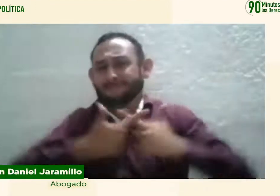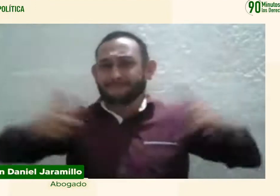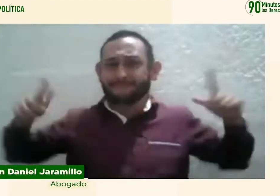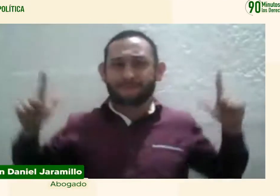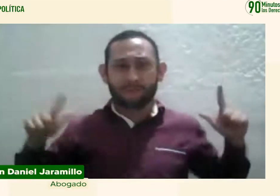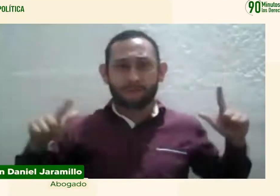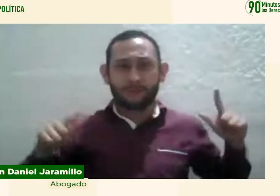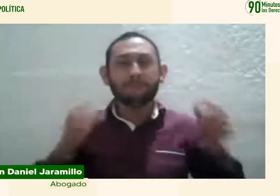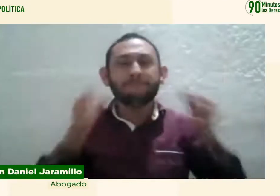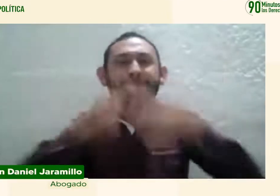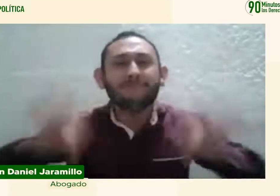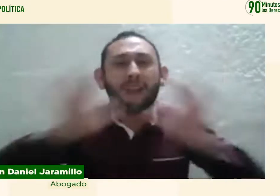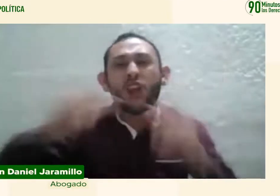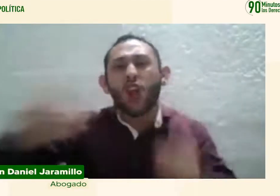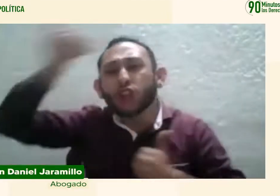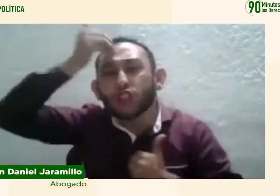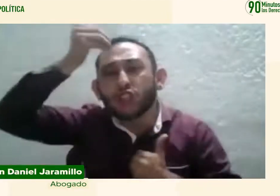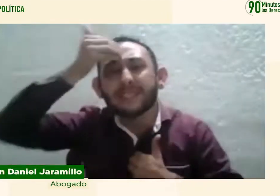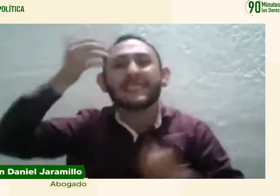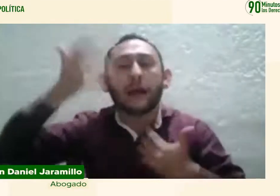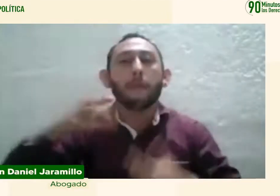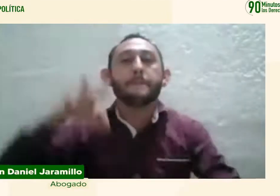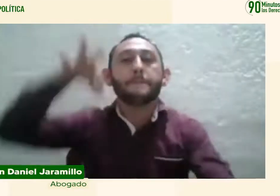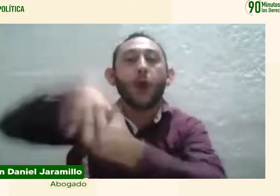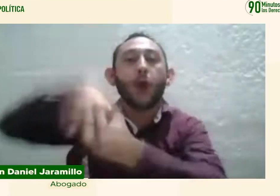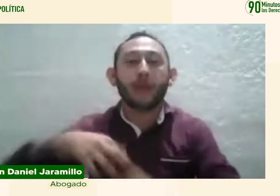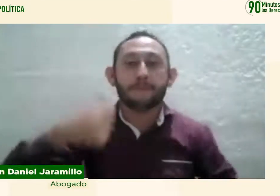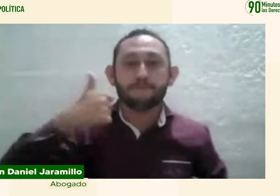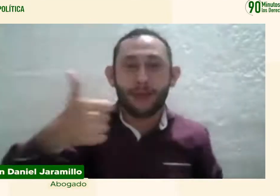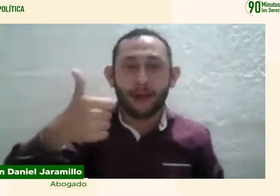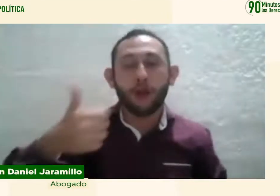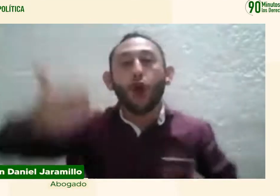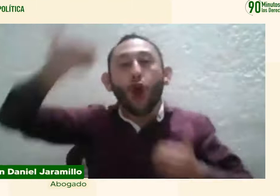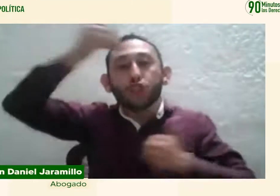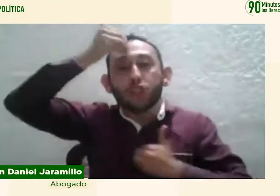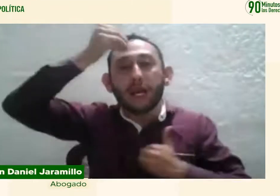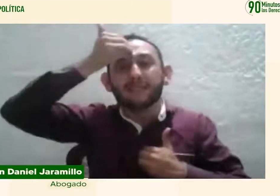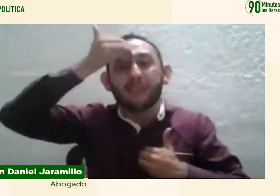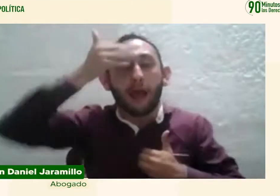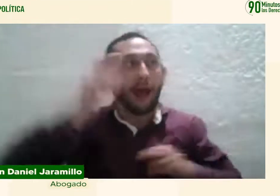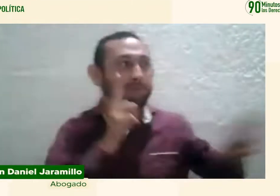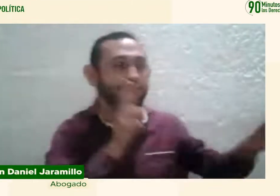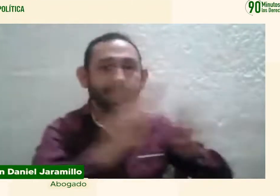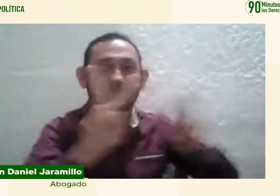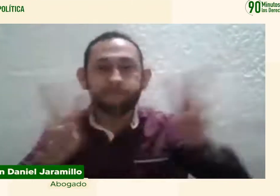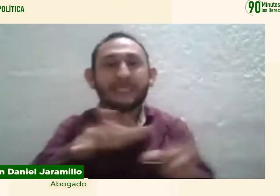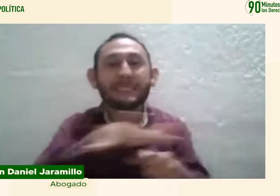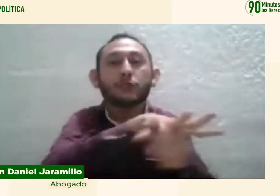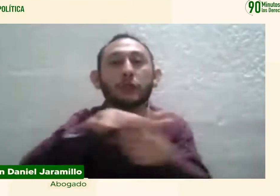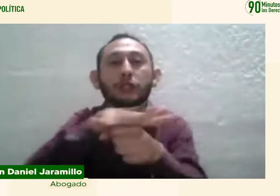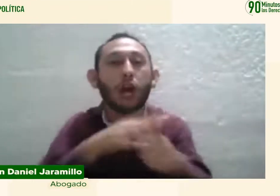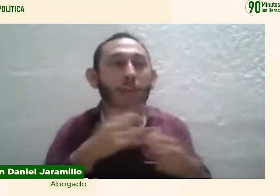todo se vea en las urnas somos libres de hacerlo pero votemos bien votemos a conciencia